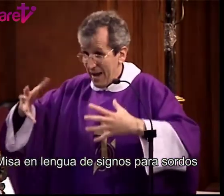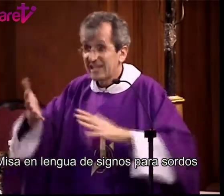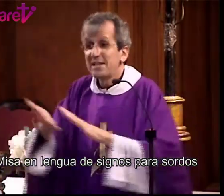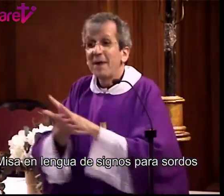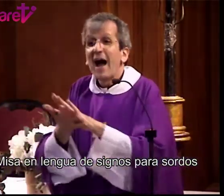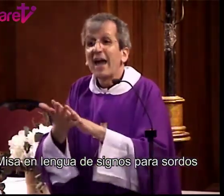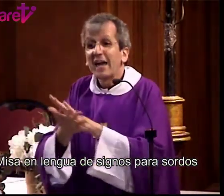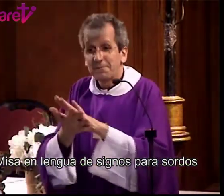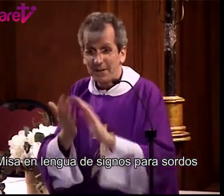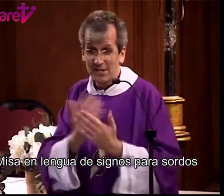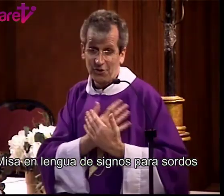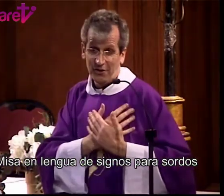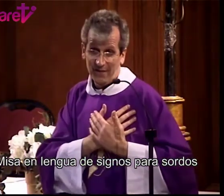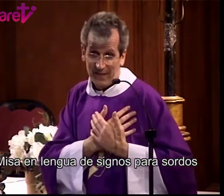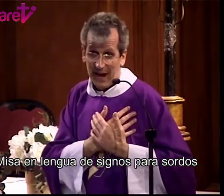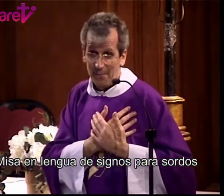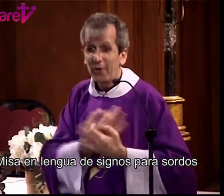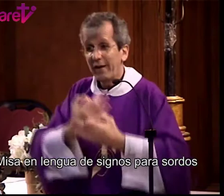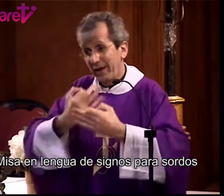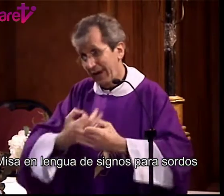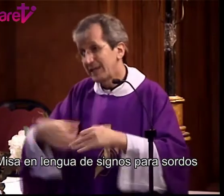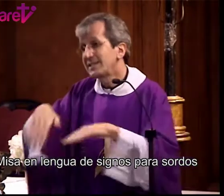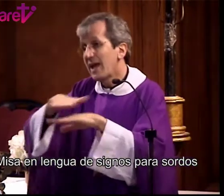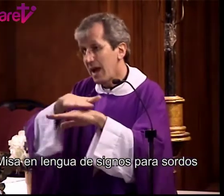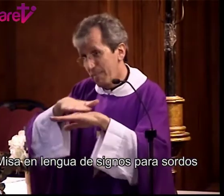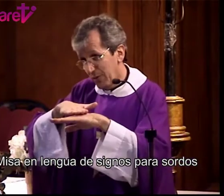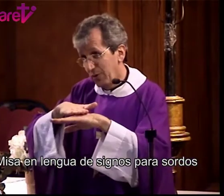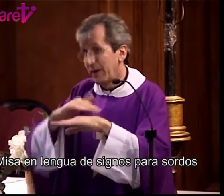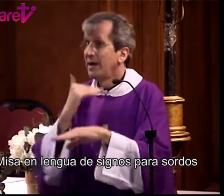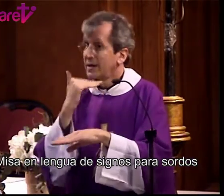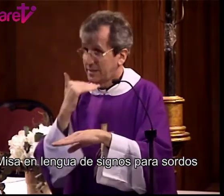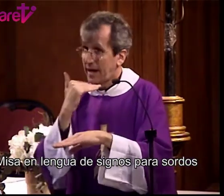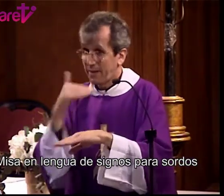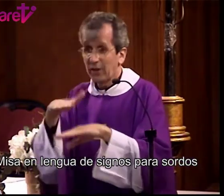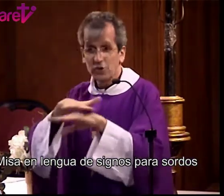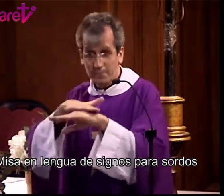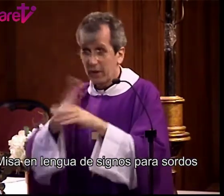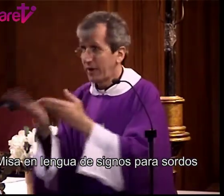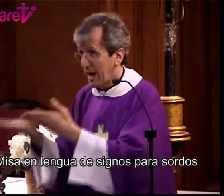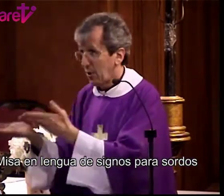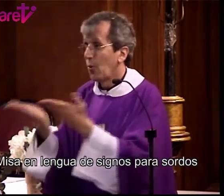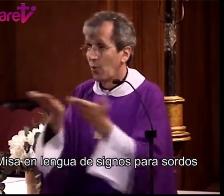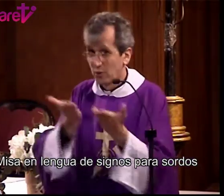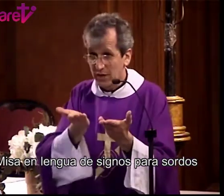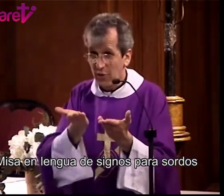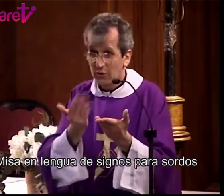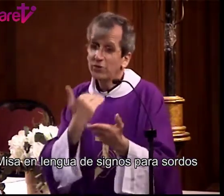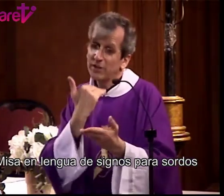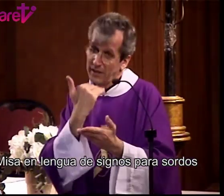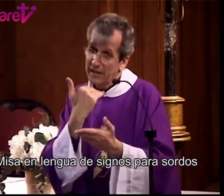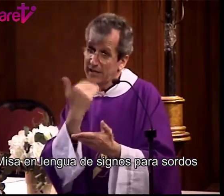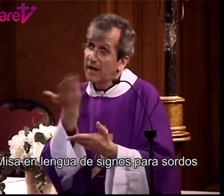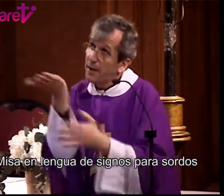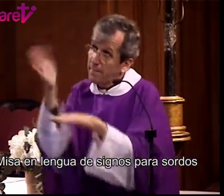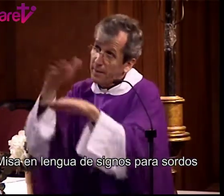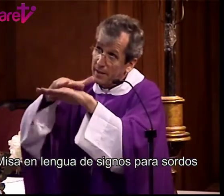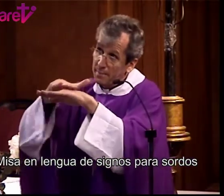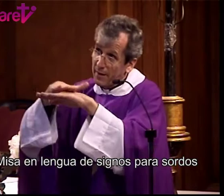máxima expresión del amor es el perdón. Sabernos perdonar unos a otros y saber pedir perdón